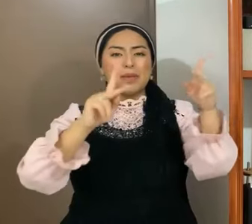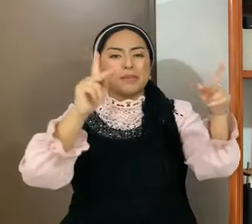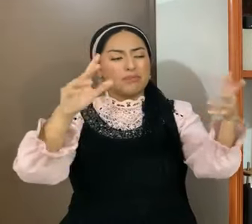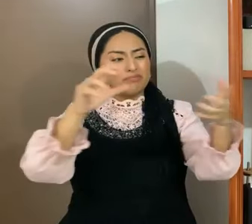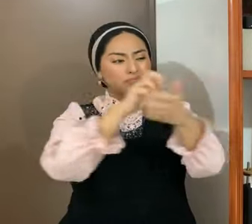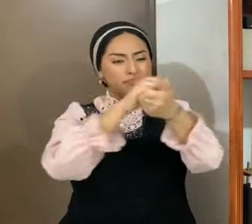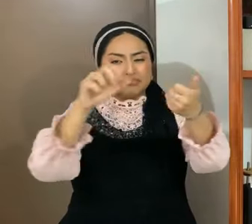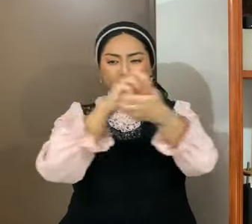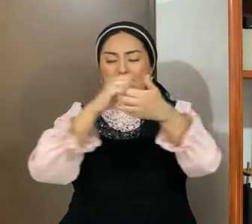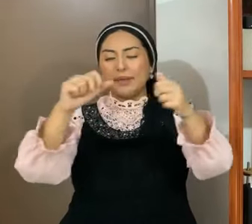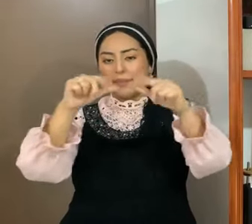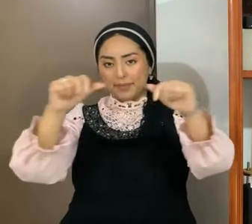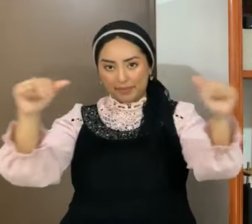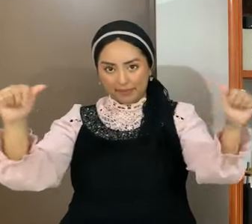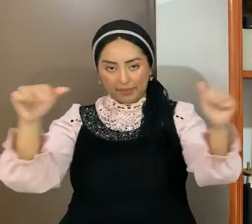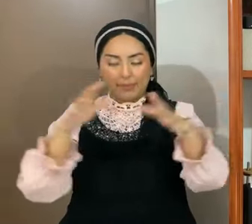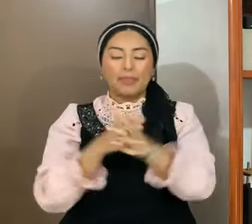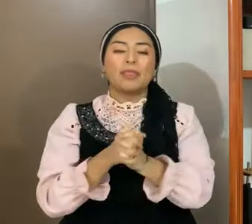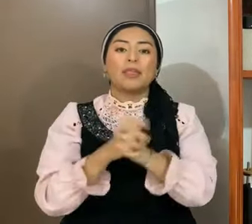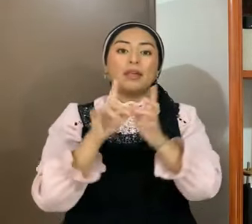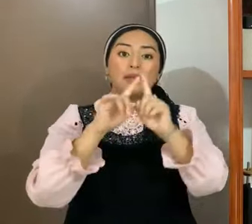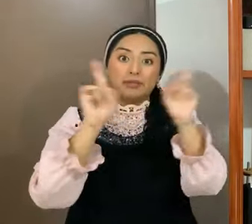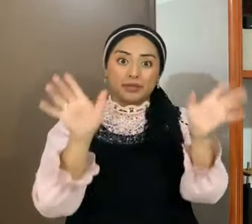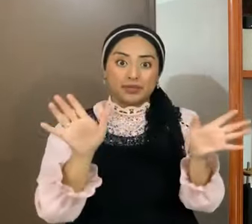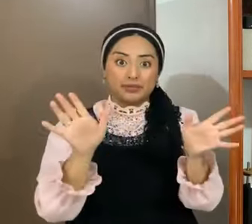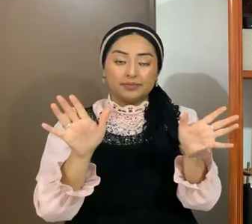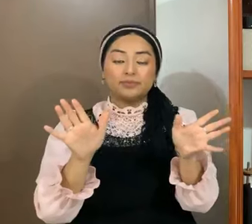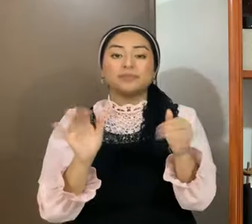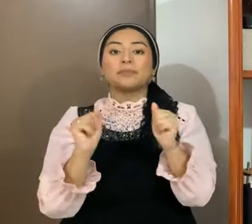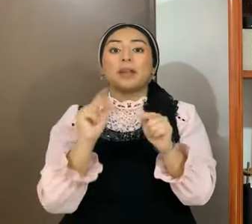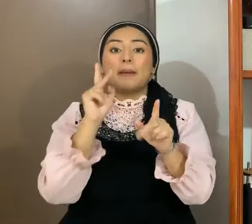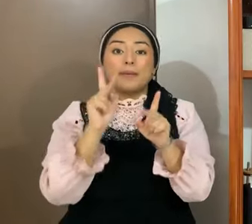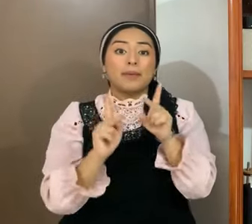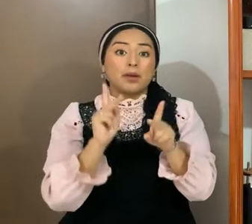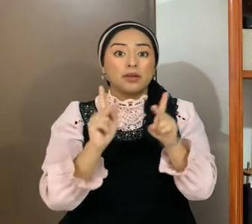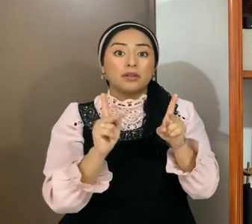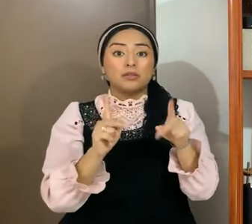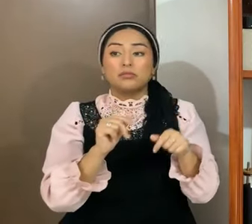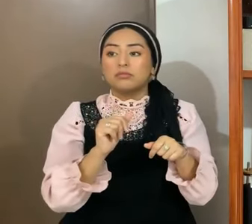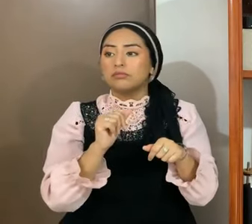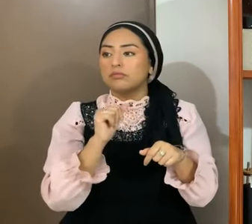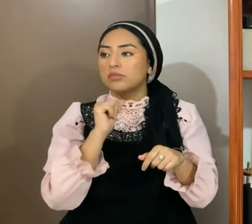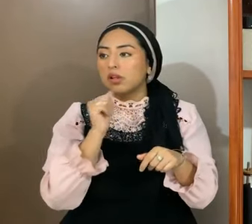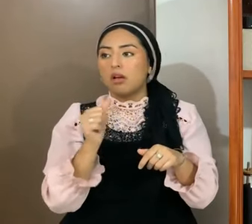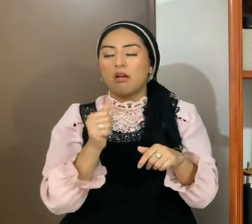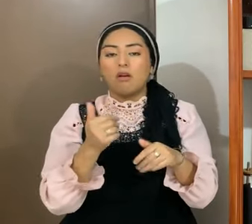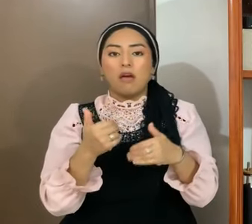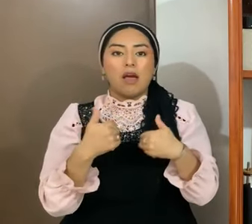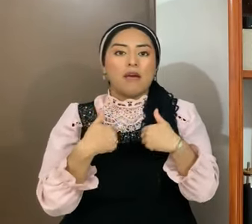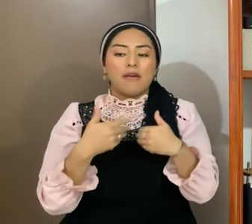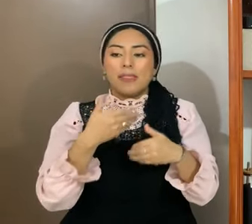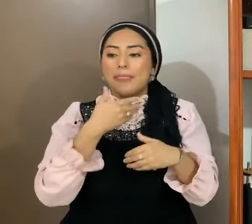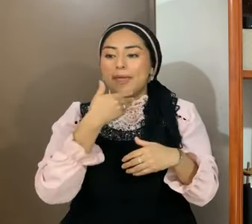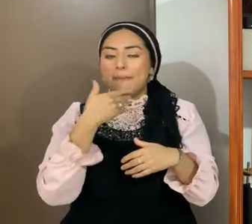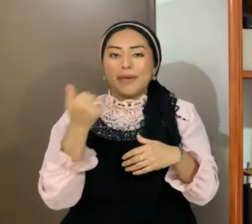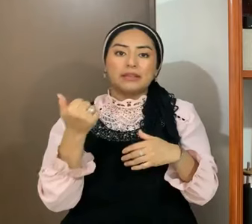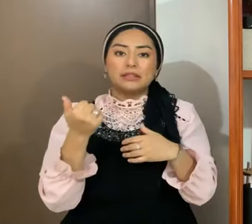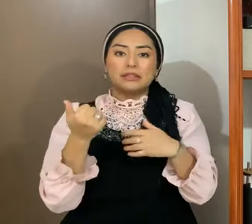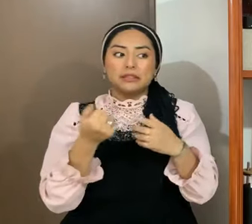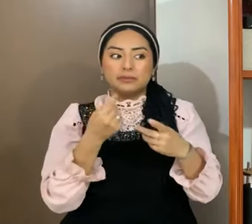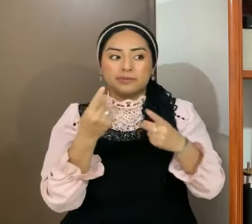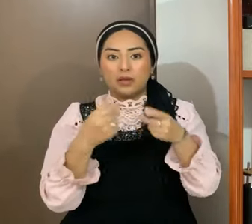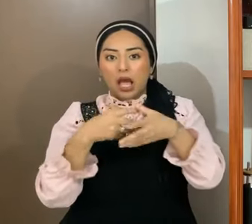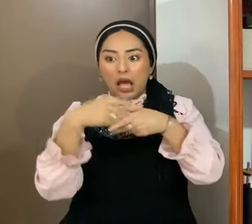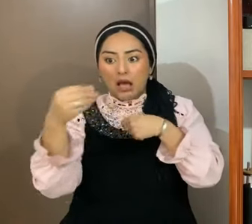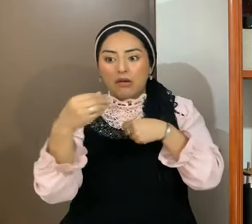enemigos, etcétera, etcétera. Sin embargo, el pueblo no tuvo el mejor comportamiento durante su salida